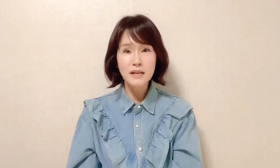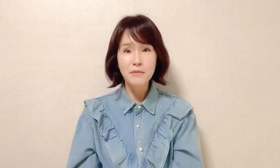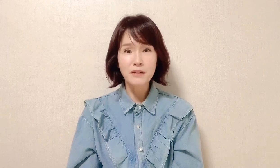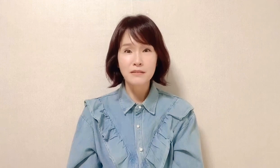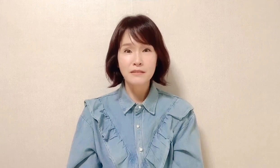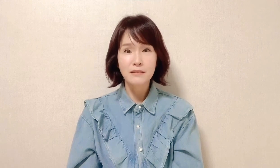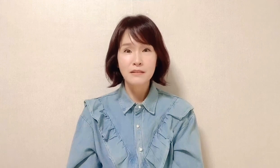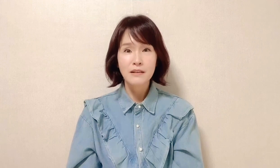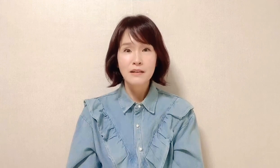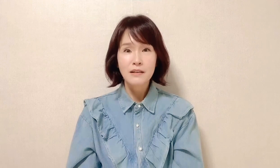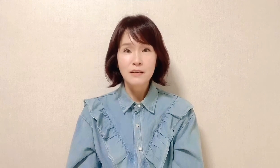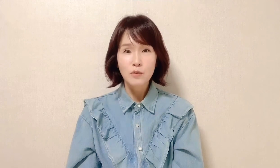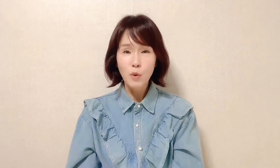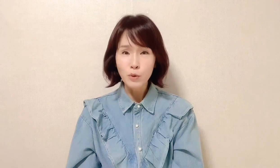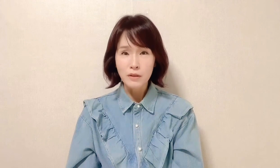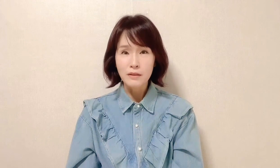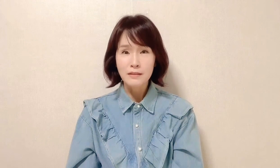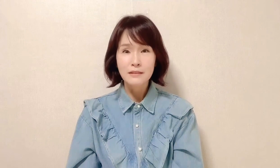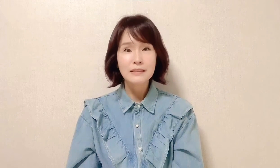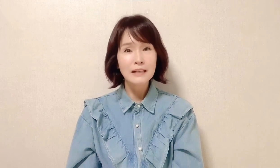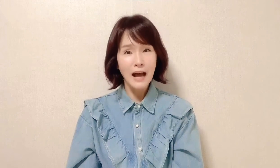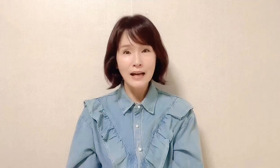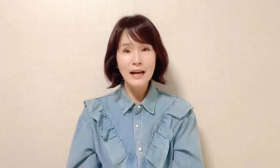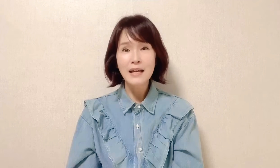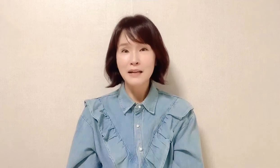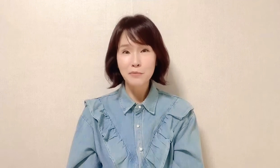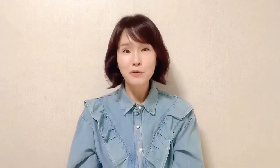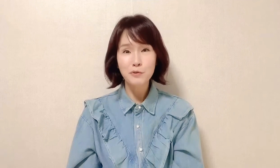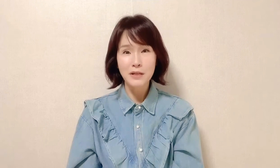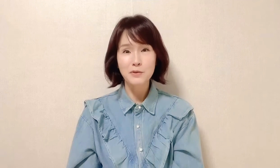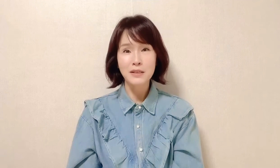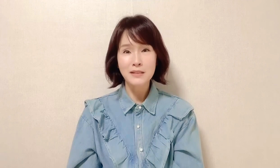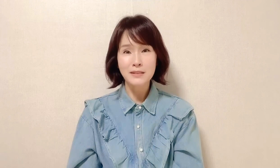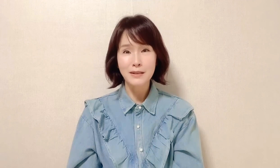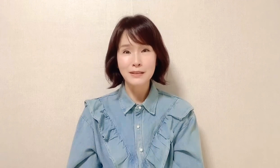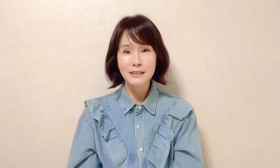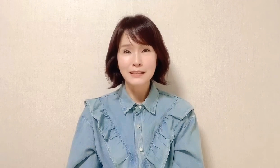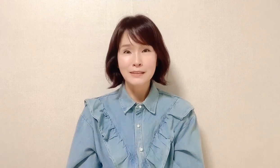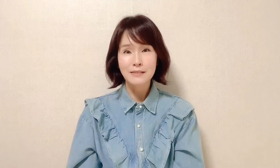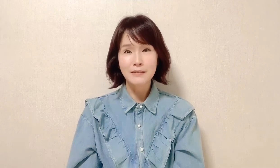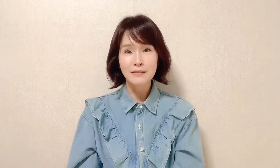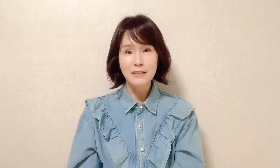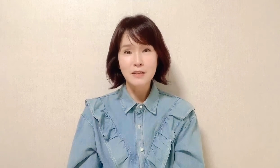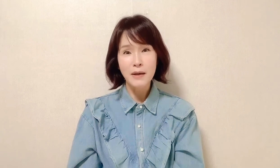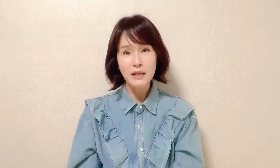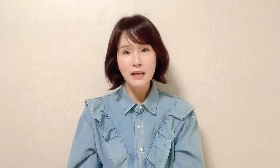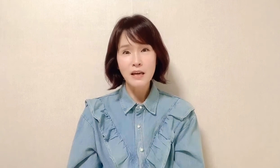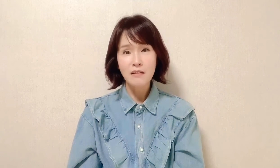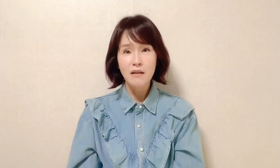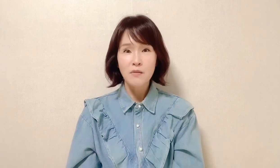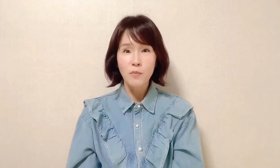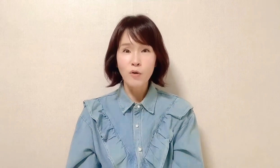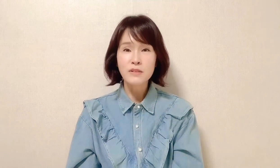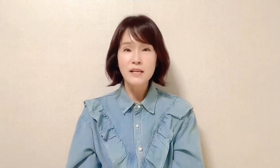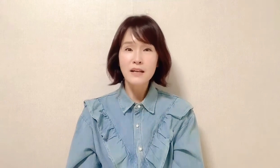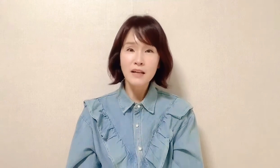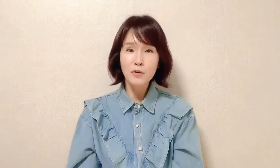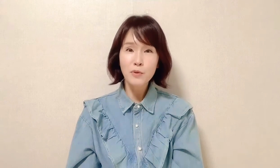표현하자면 곧, 가까이란 표현도 될 수 있겠죠. 그래서 만약에 머지않아라고